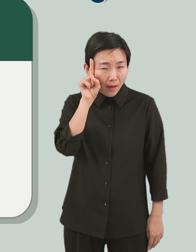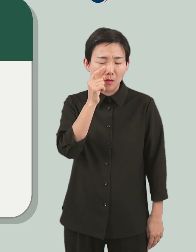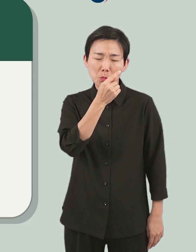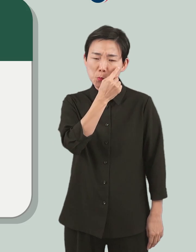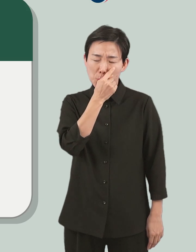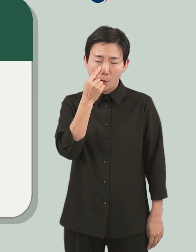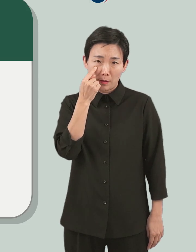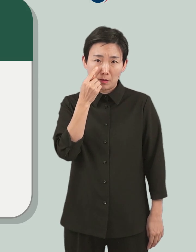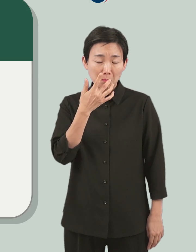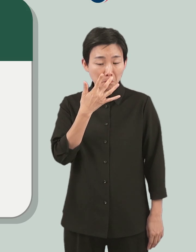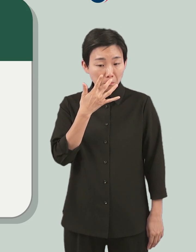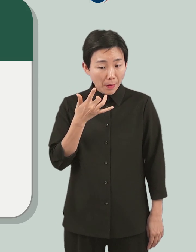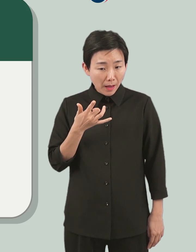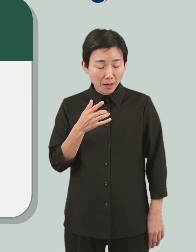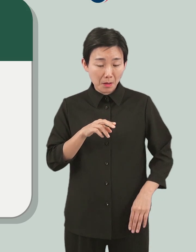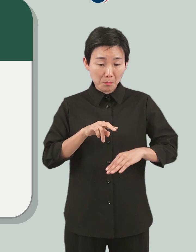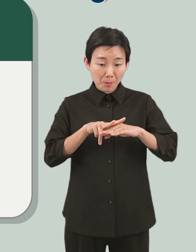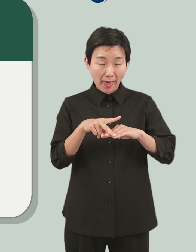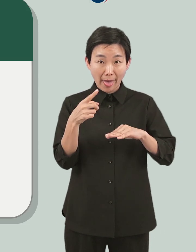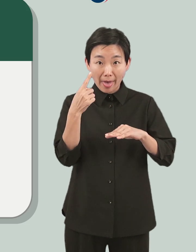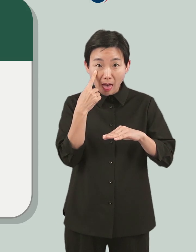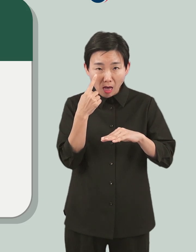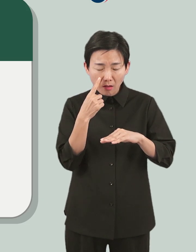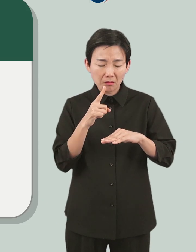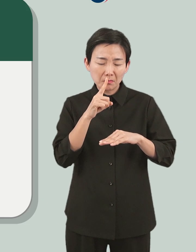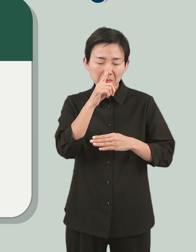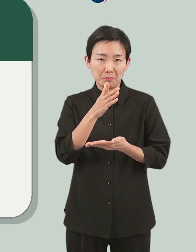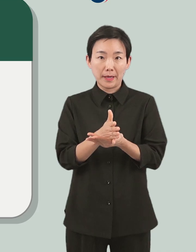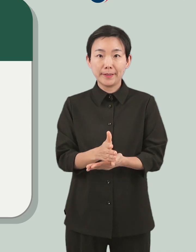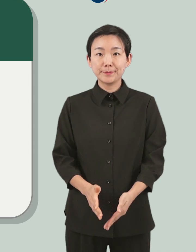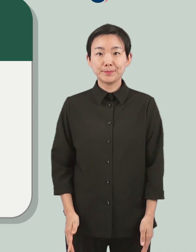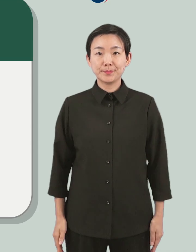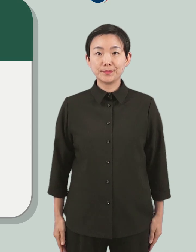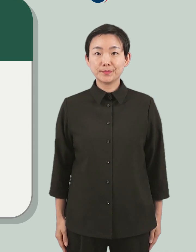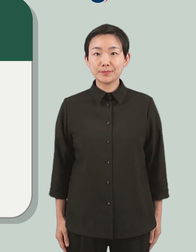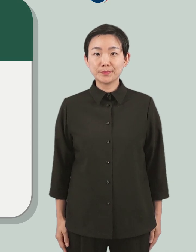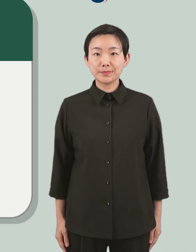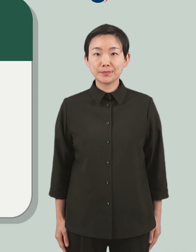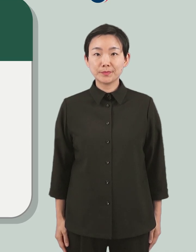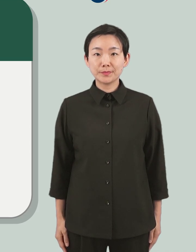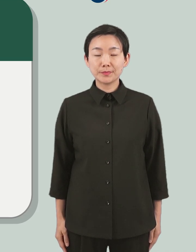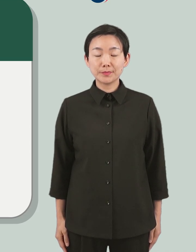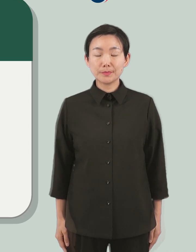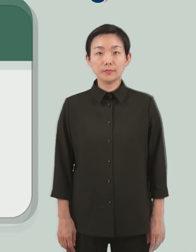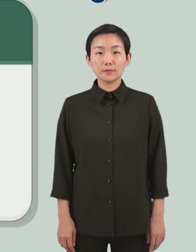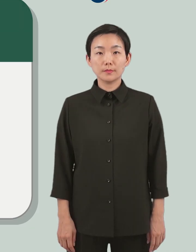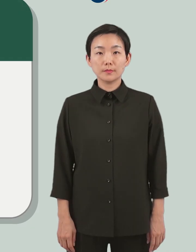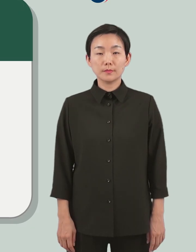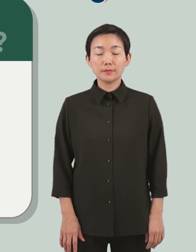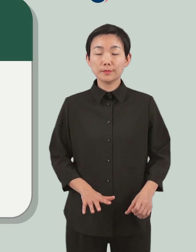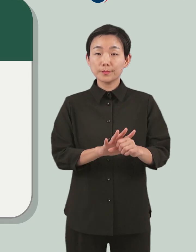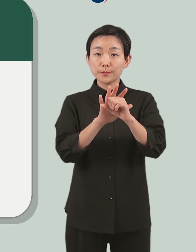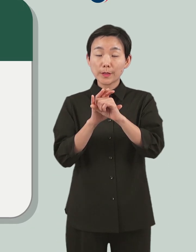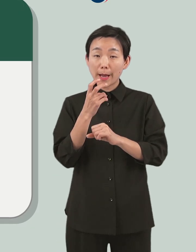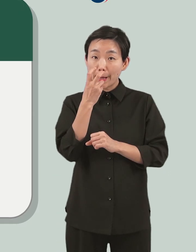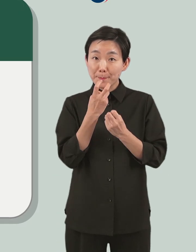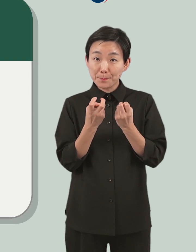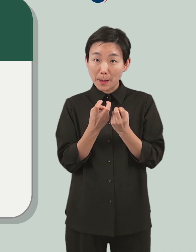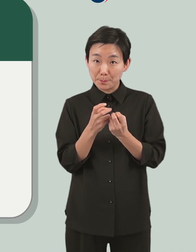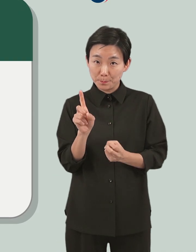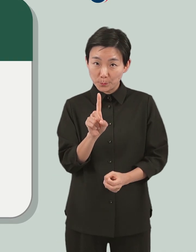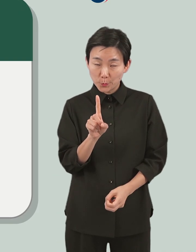있는지 확인하고 분실 또는 파손된 부분이 있으면 제품을 사용하지 않습니다.